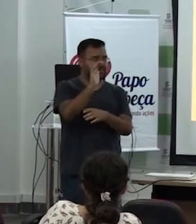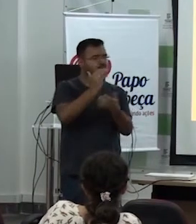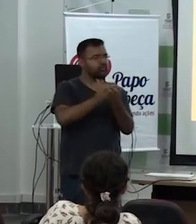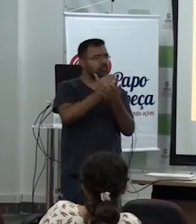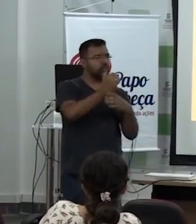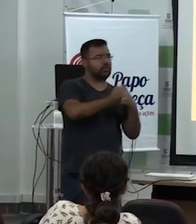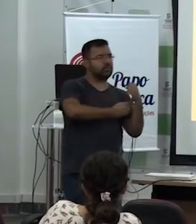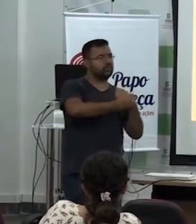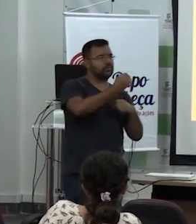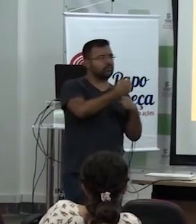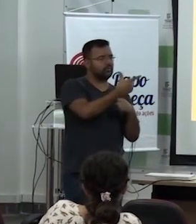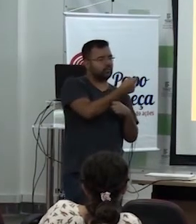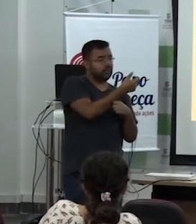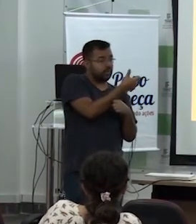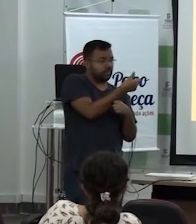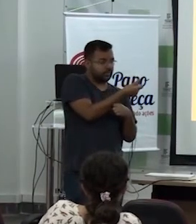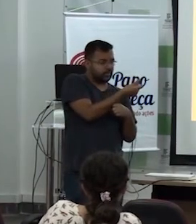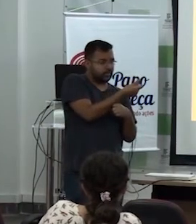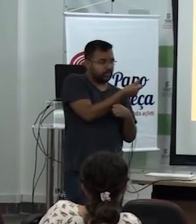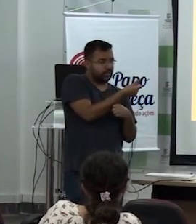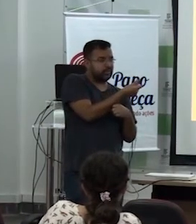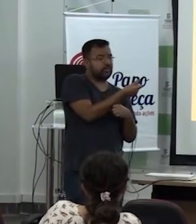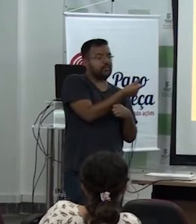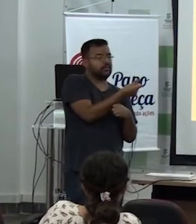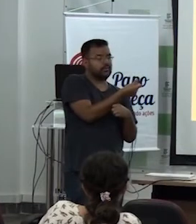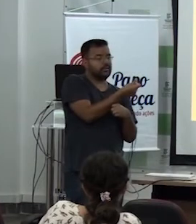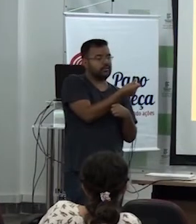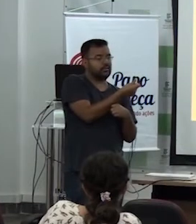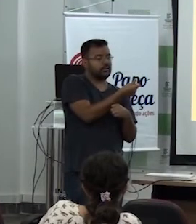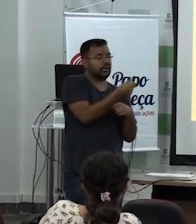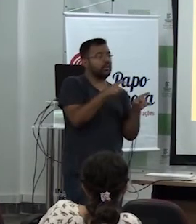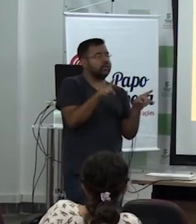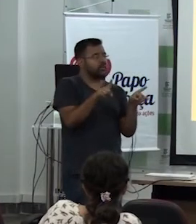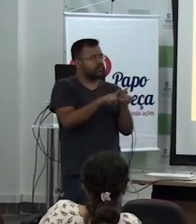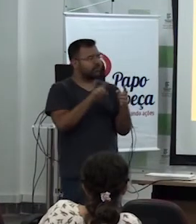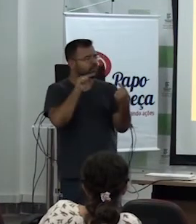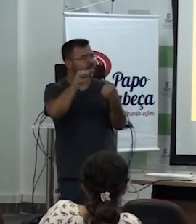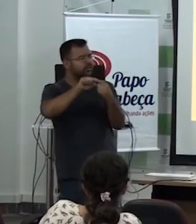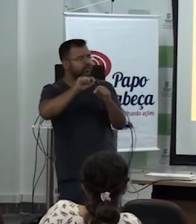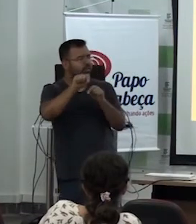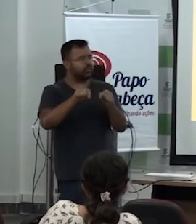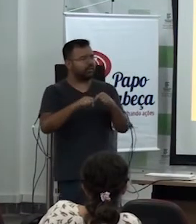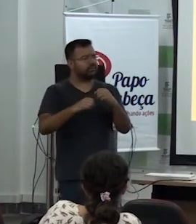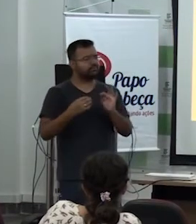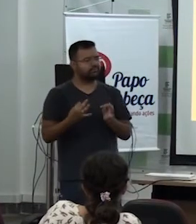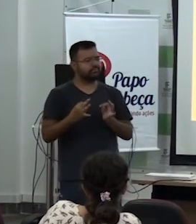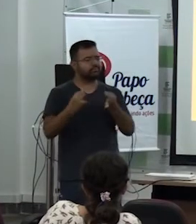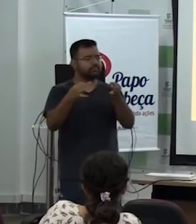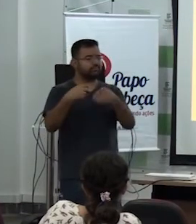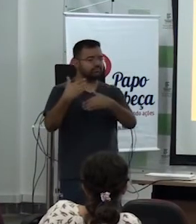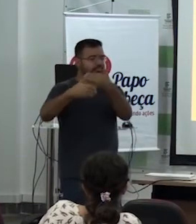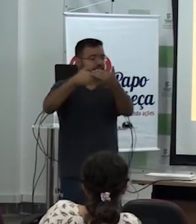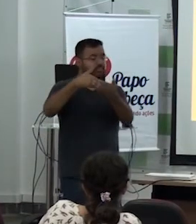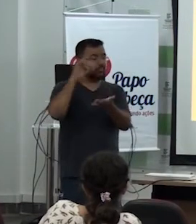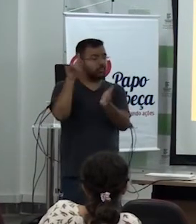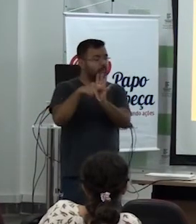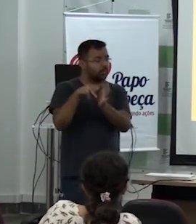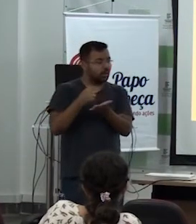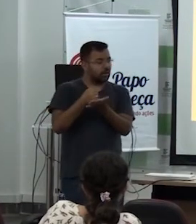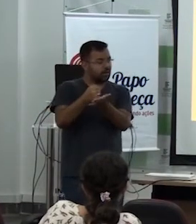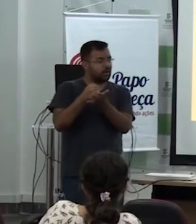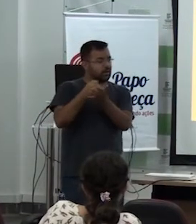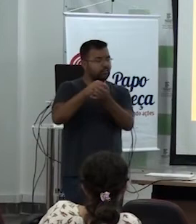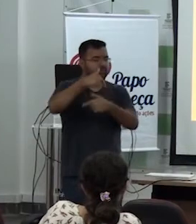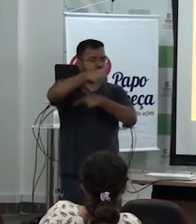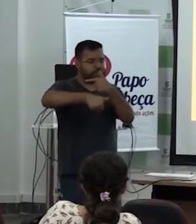ano de 2016, e também a ideia é desenvolver tecnologias que auxiliem o